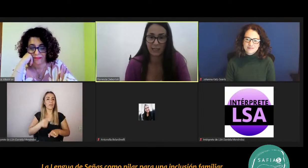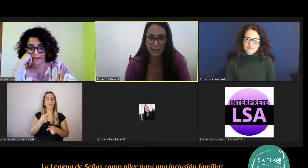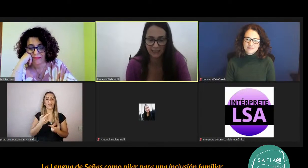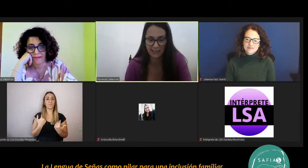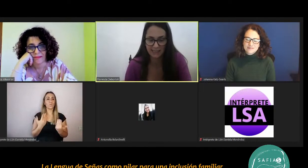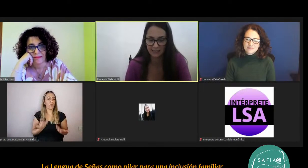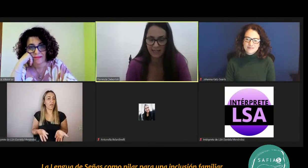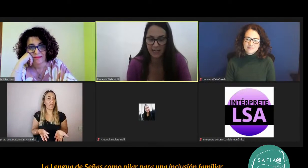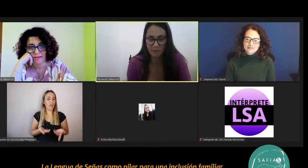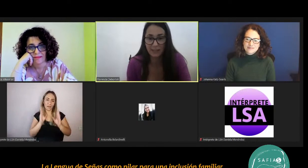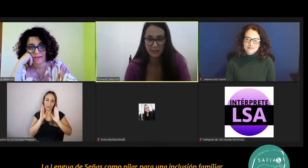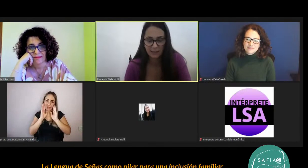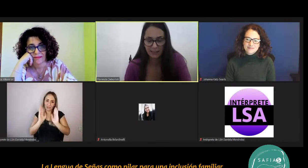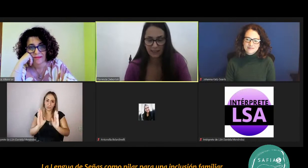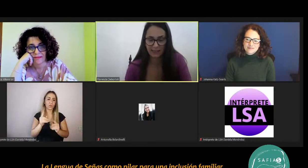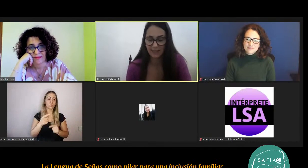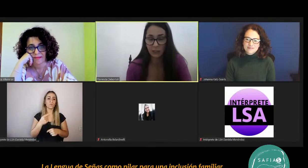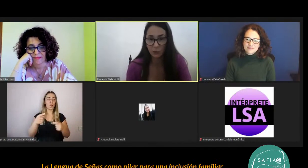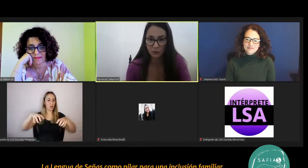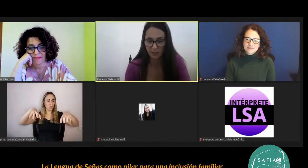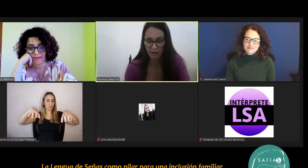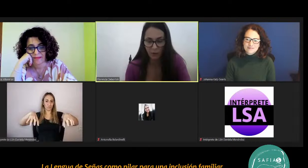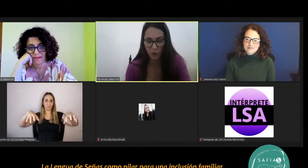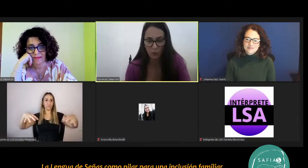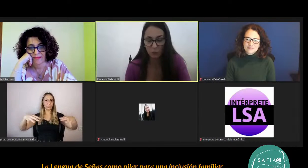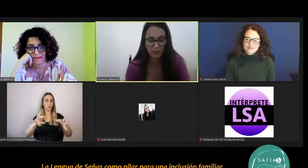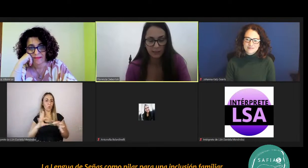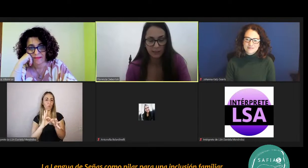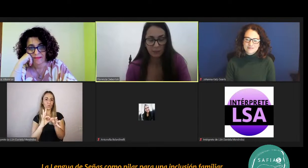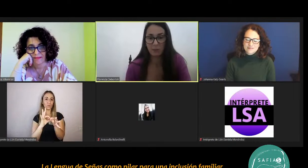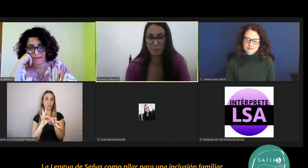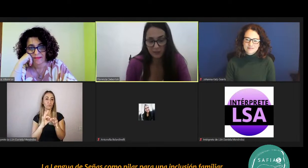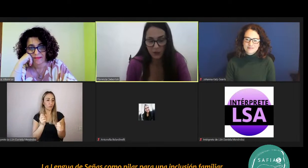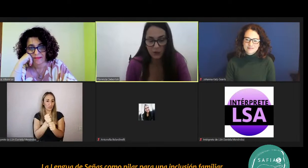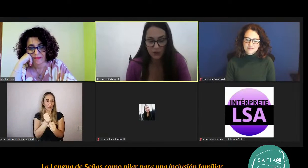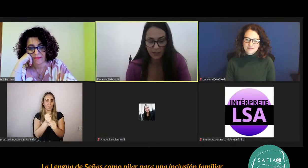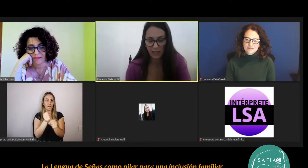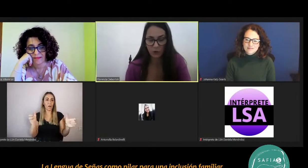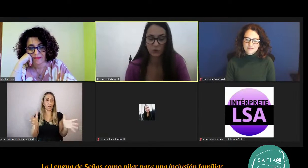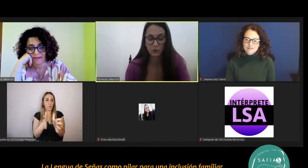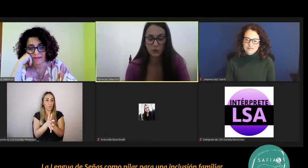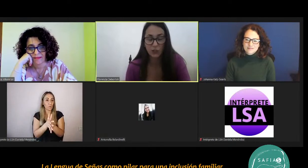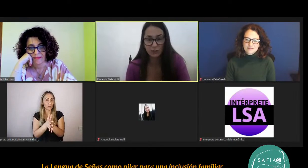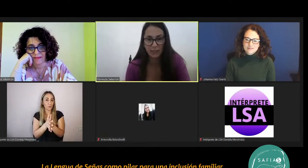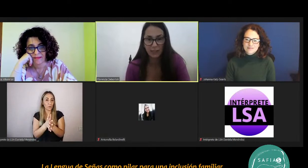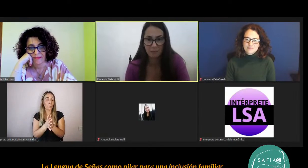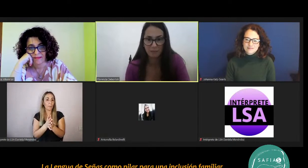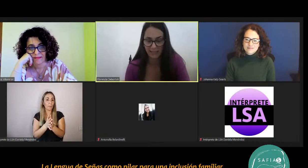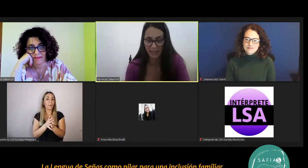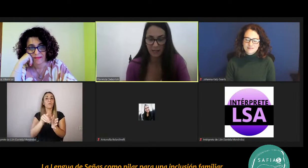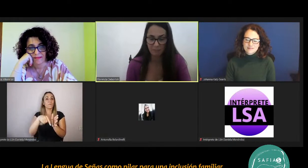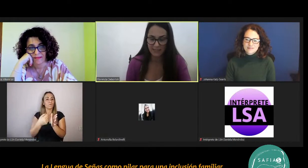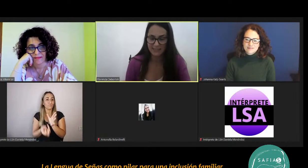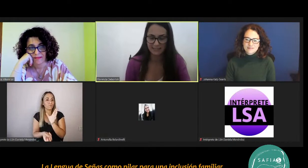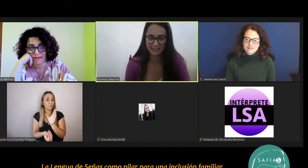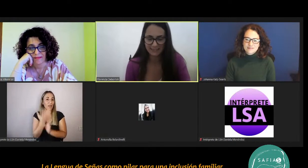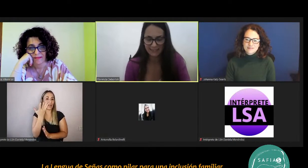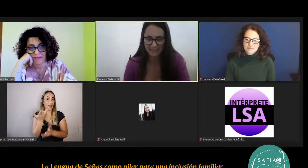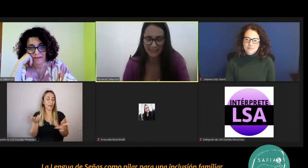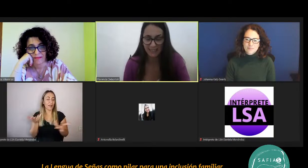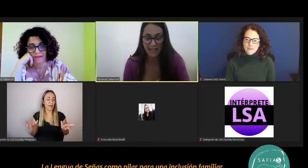nuestras clínicas se entramen, que estando un trabajo en común, permitió la construcción de miradas